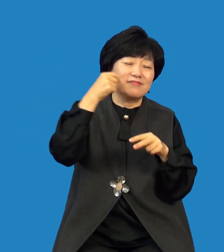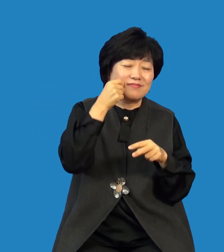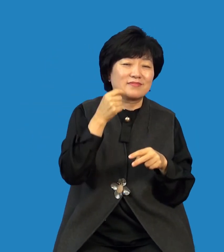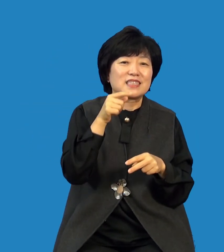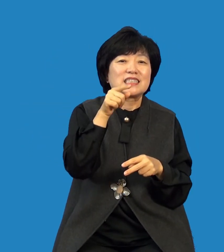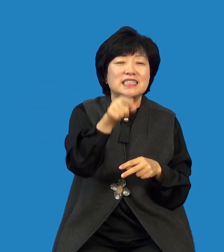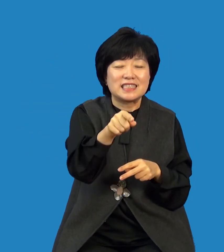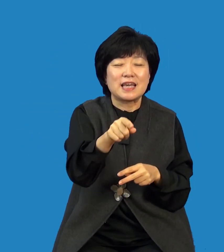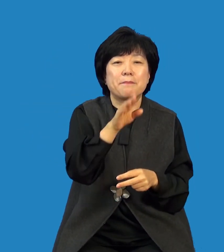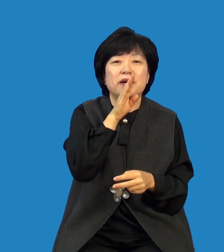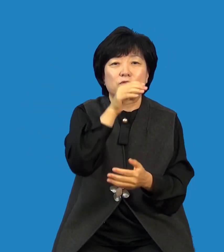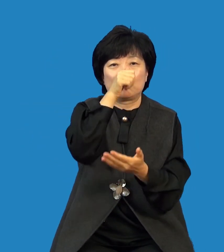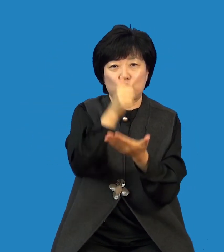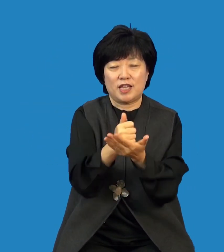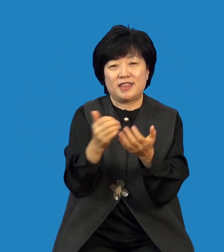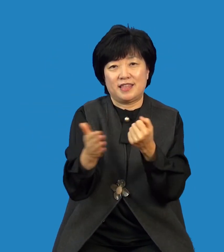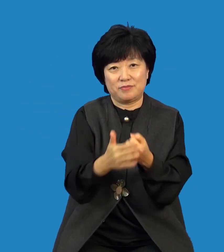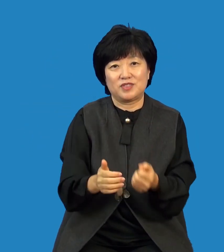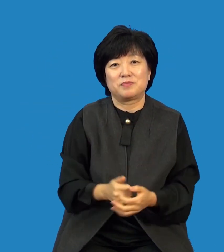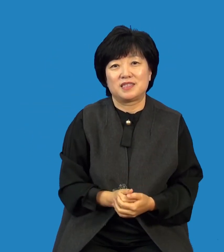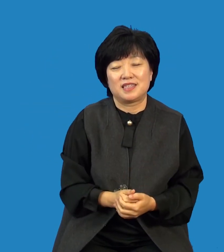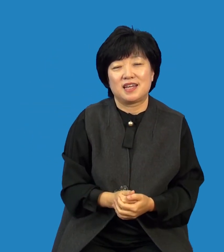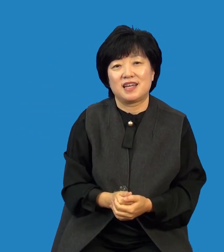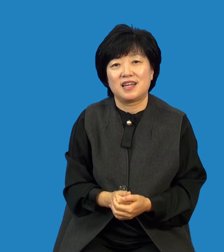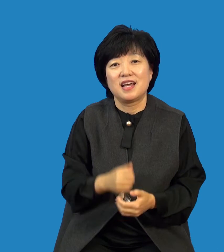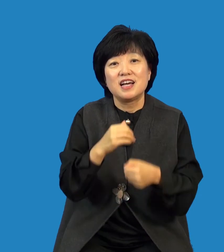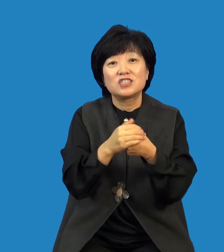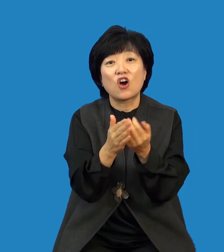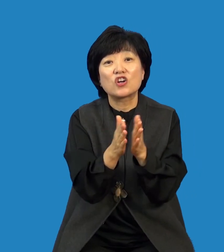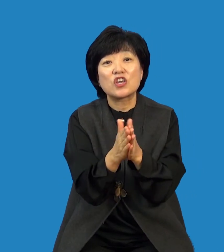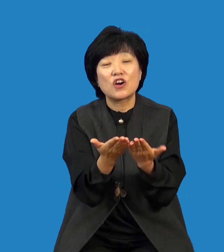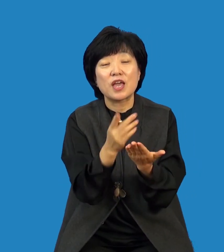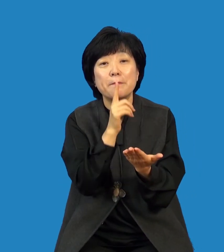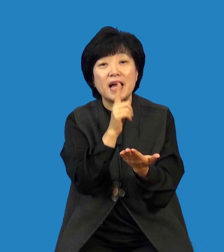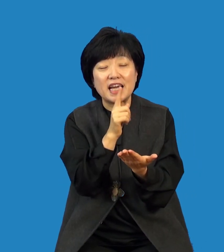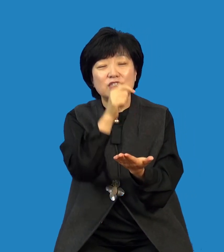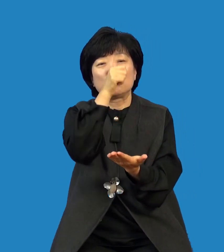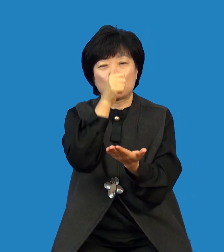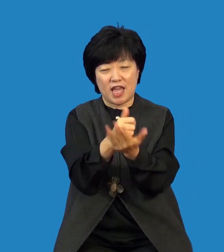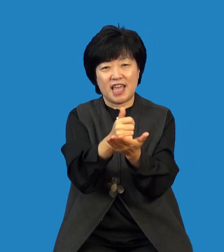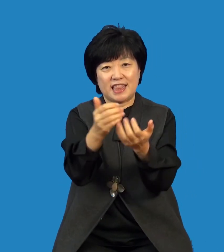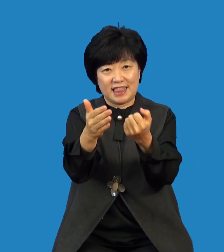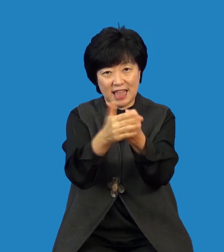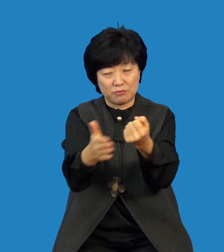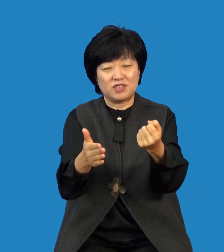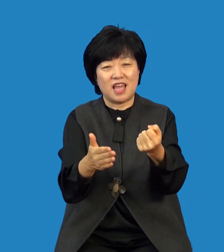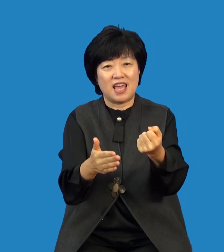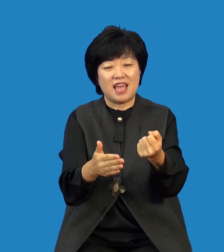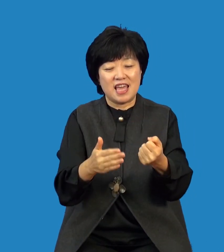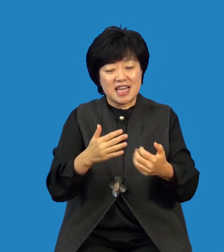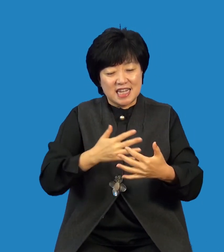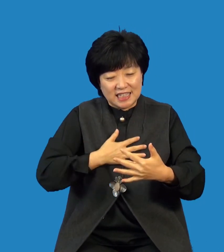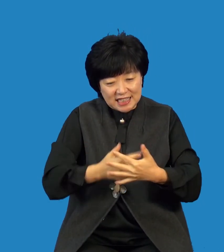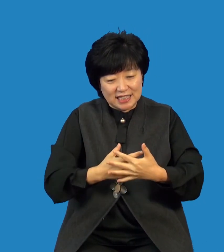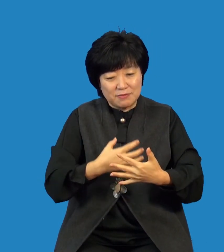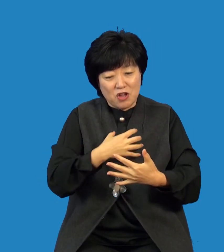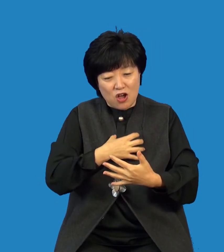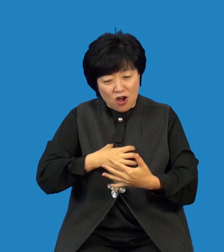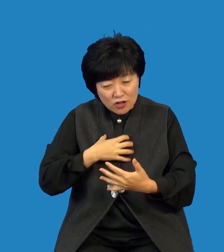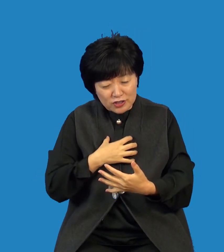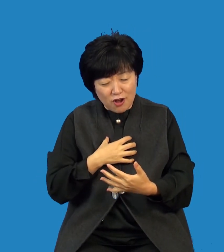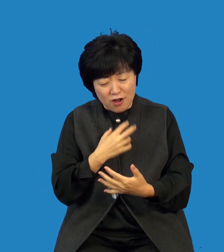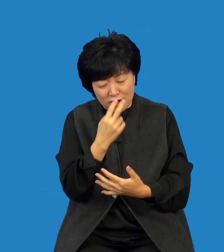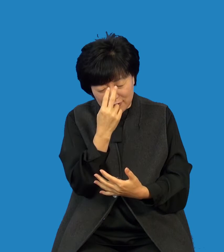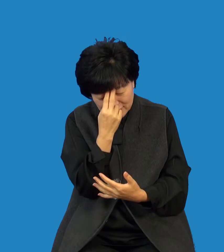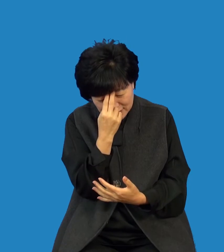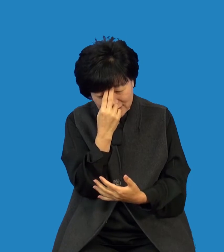거예요. 자, 이것이 성경이 얘기하는 죄고요. 그렇기에 근심과 두려움은 죄의 결과고, 죄는 하나님으로부터